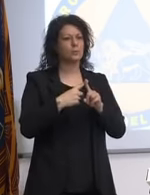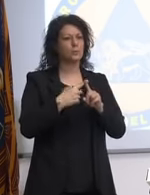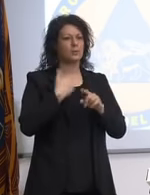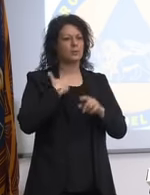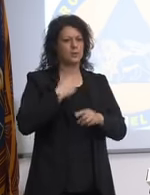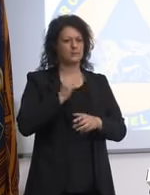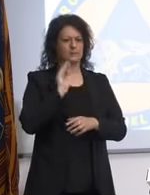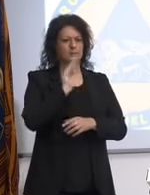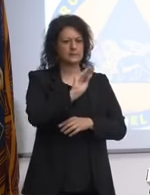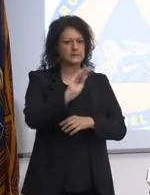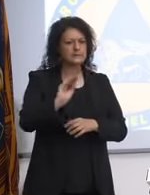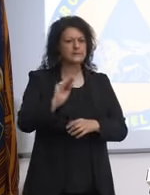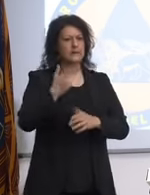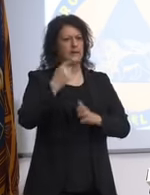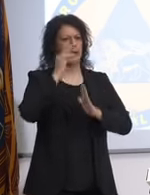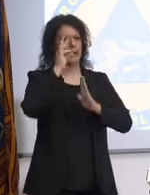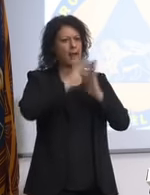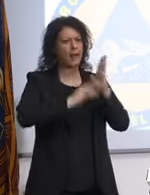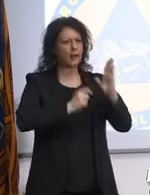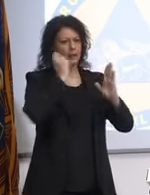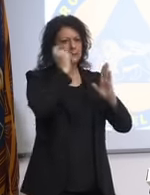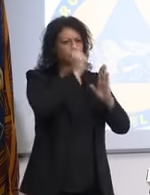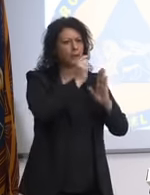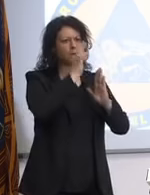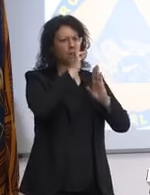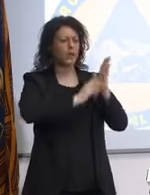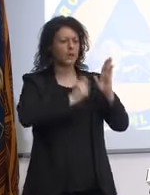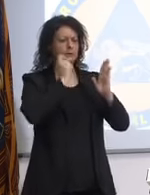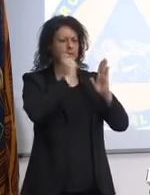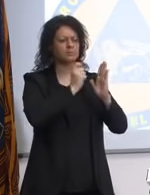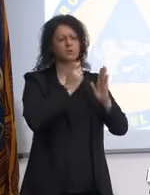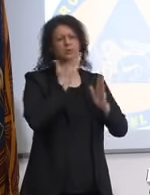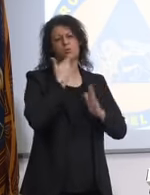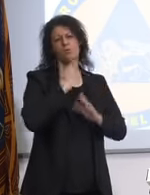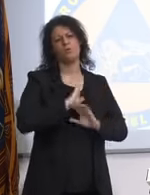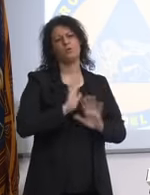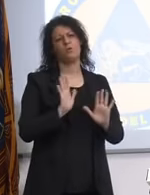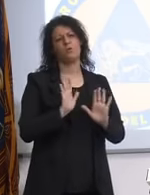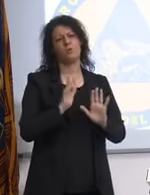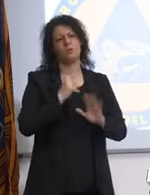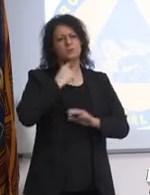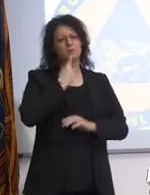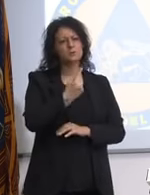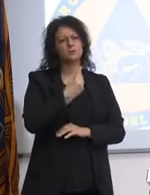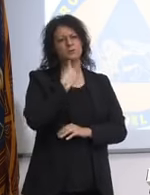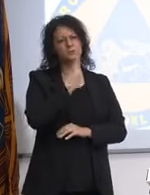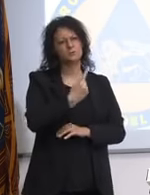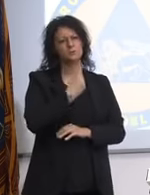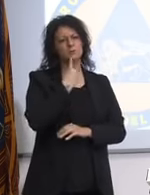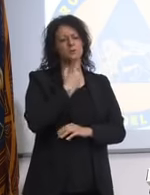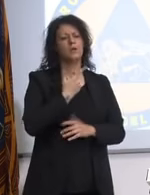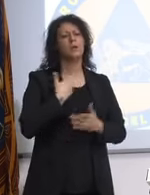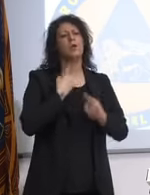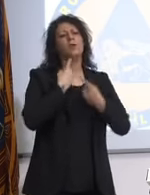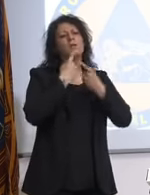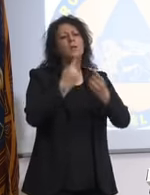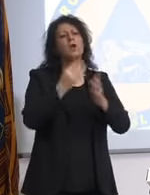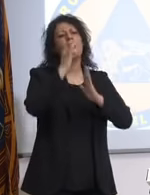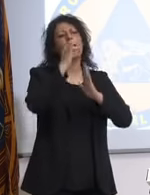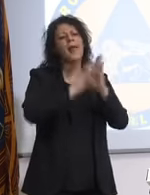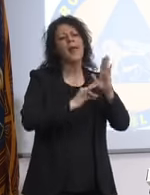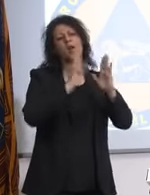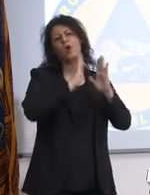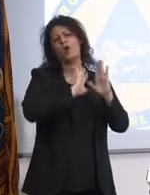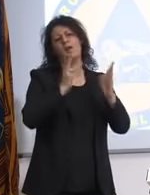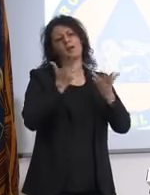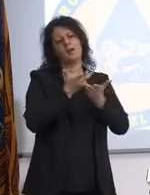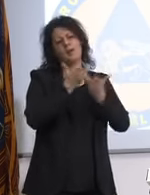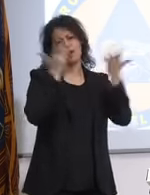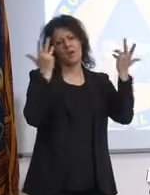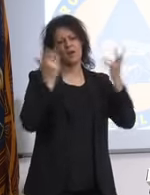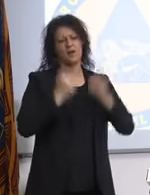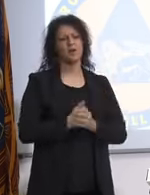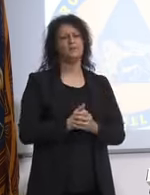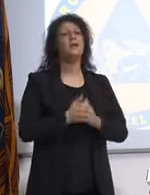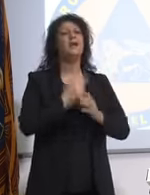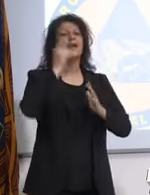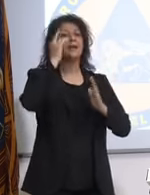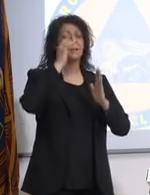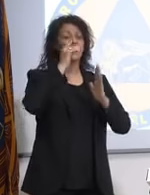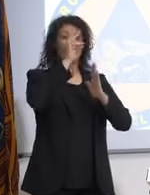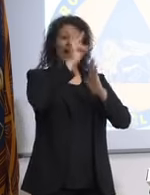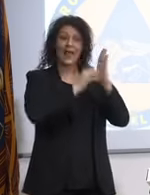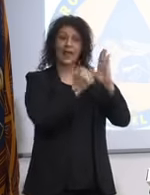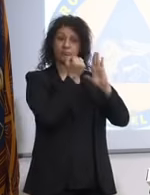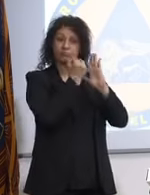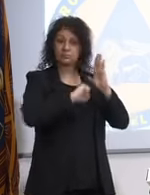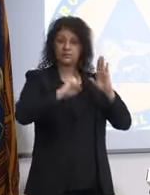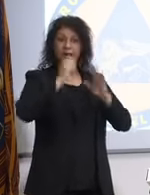delle regole. Vi dico che le regole di ingaggio sono chiare. Il rischio di non rispettare le regole è